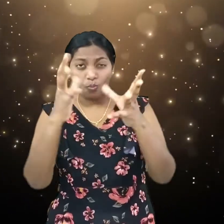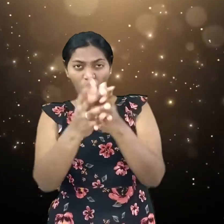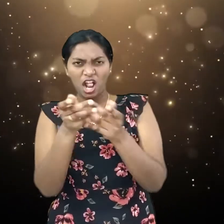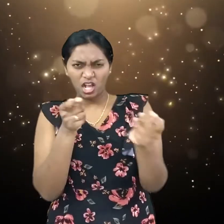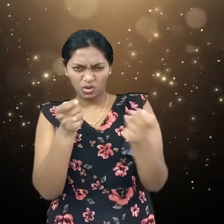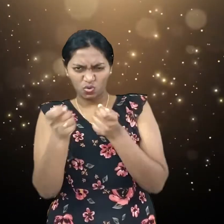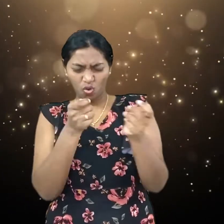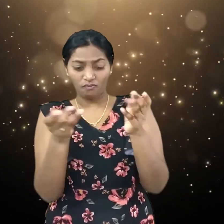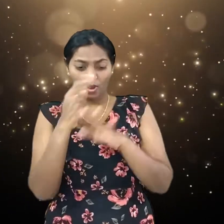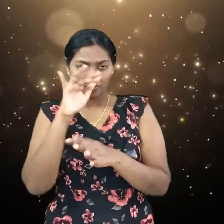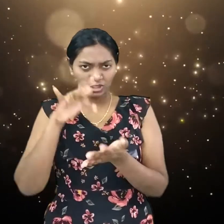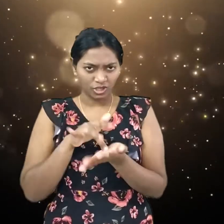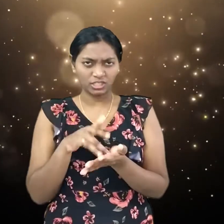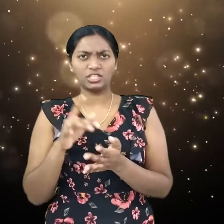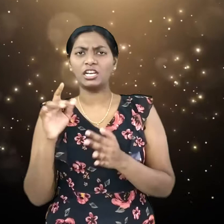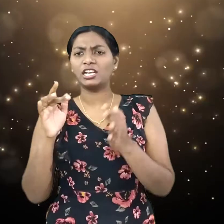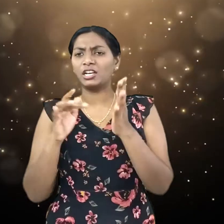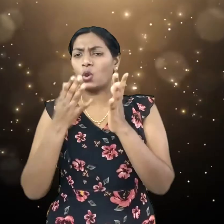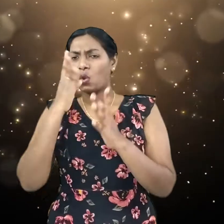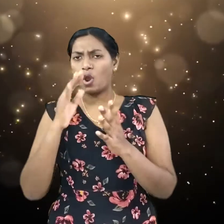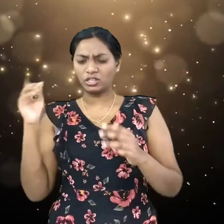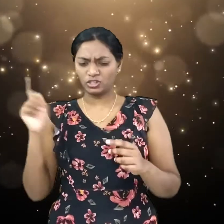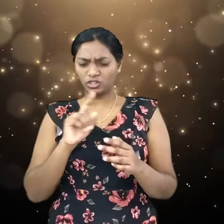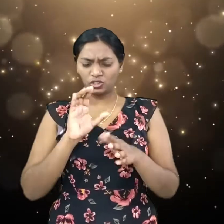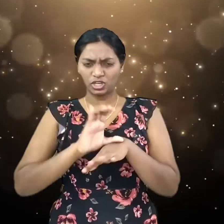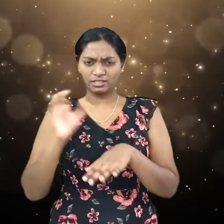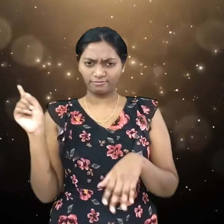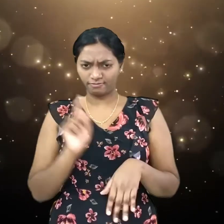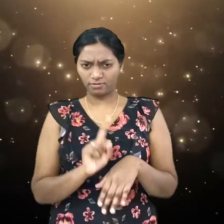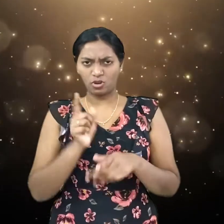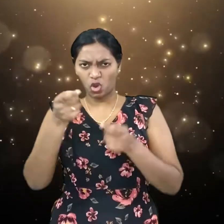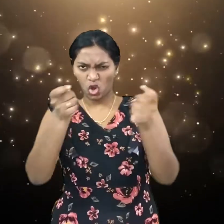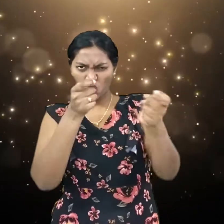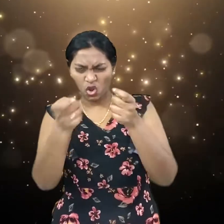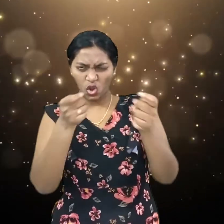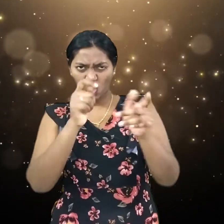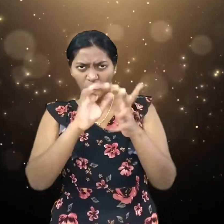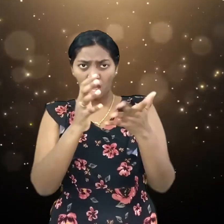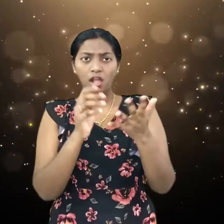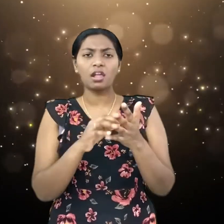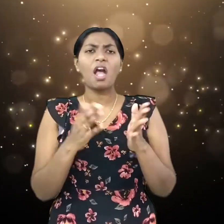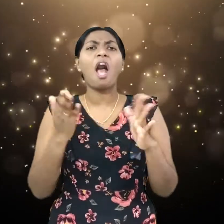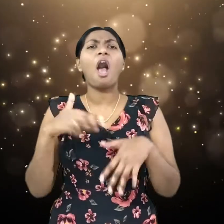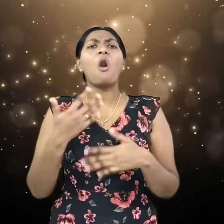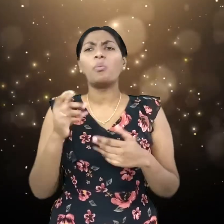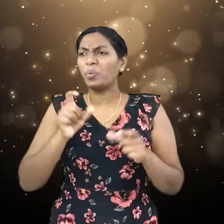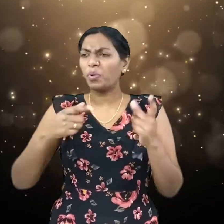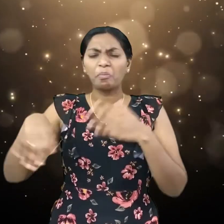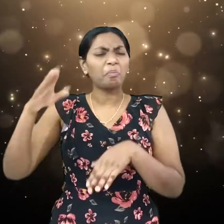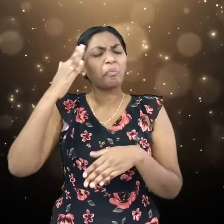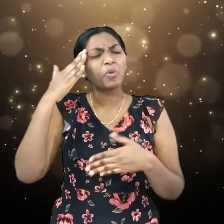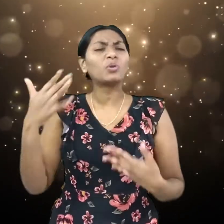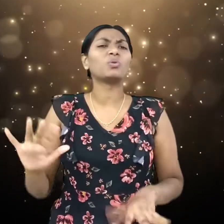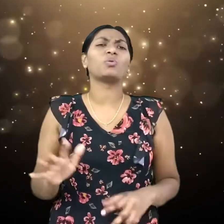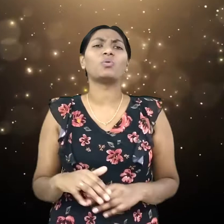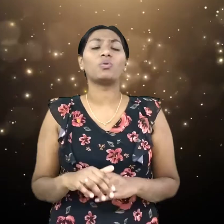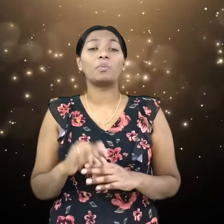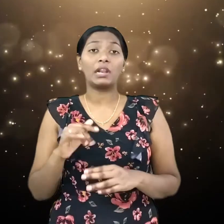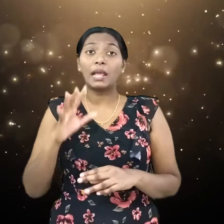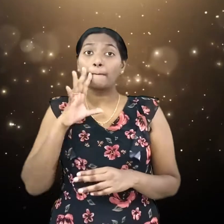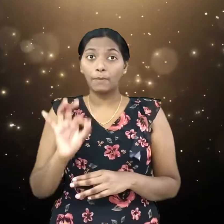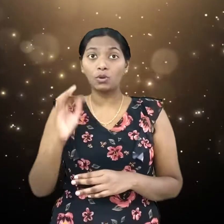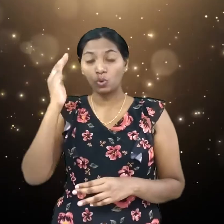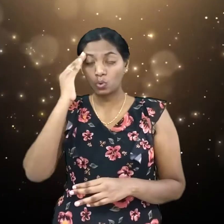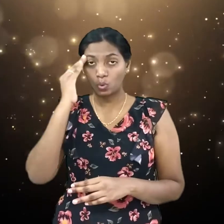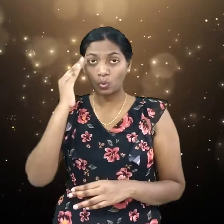है। बहुतों को नहीं पता, हम आज सीखेंगे कि क्यों नहीं पता है और हमें पता करना जरूरी क्यों है। जैसा मैंने